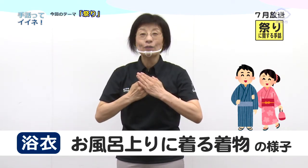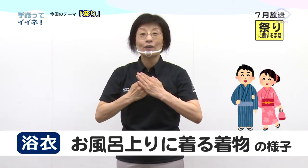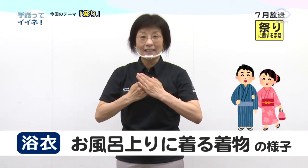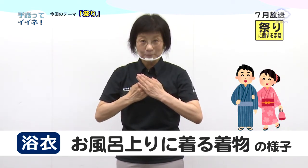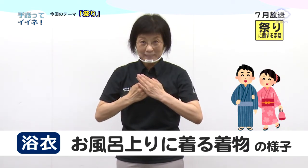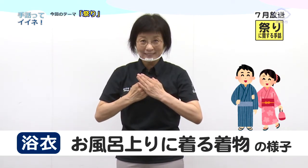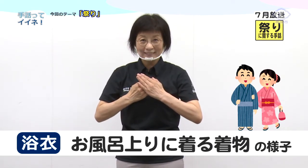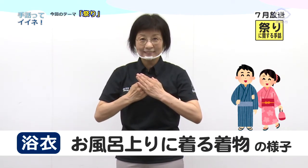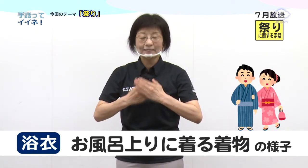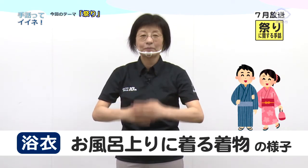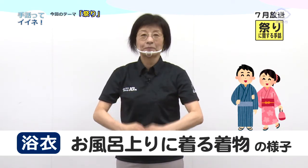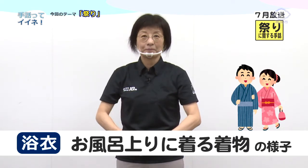現します。